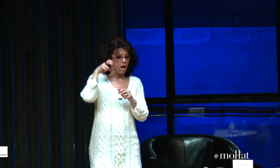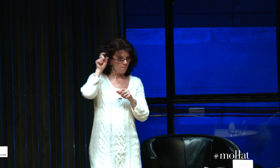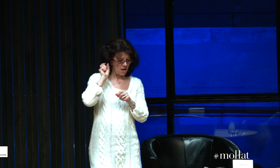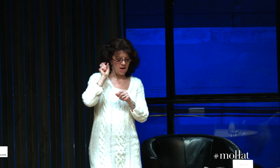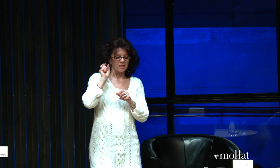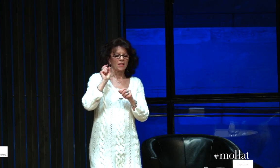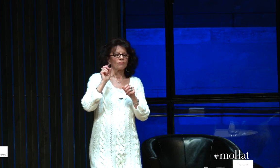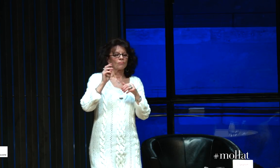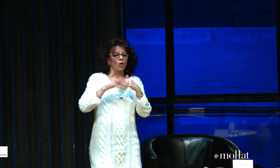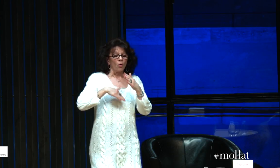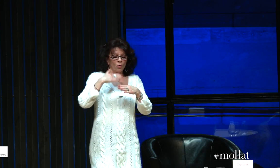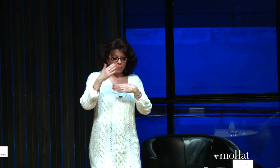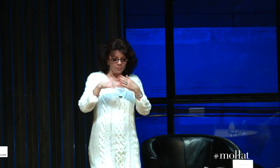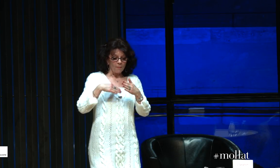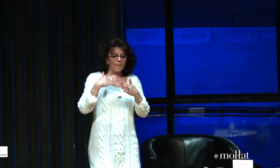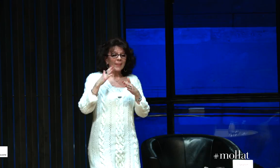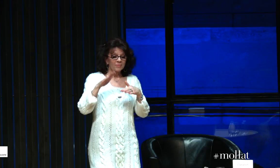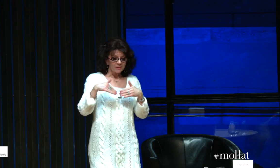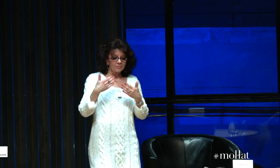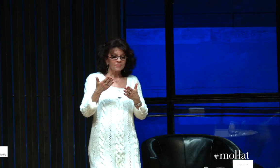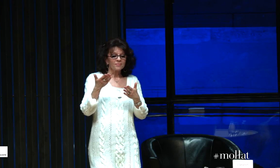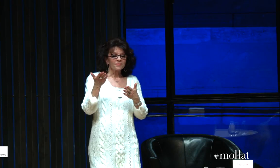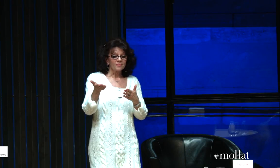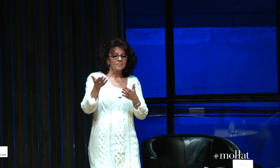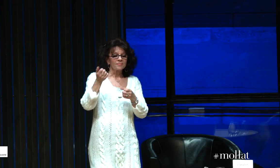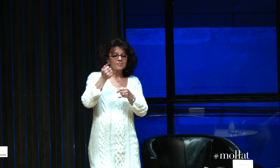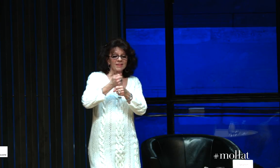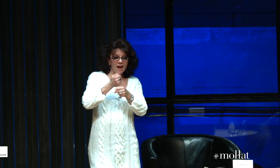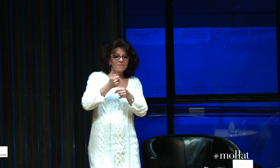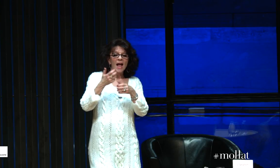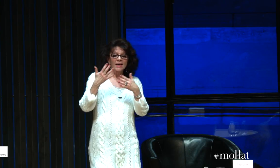appareillage et c'est vrai que dès que je sortais, j'avais l'appareil.